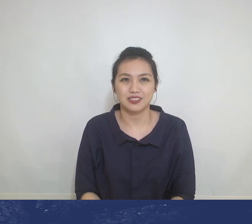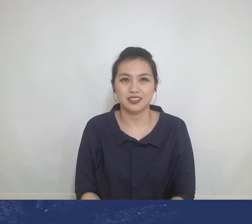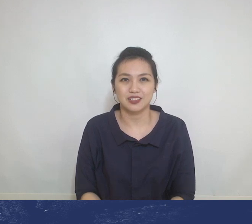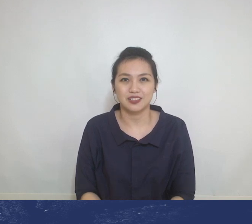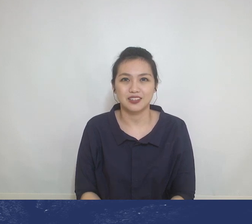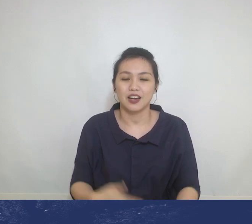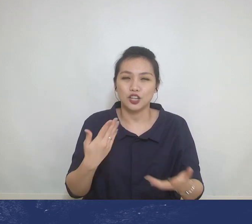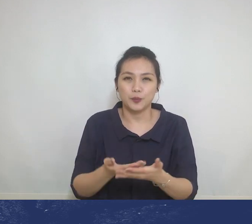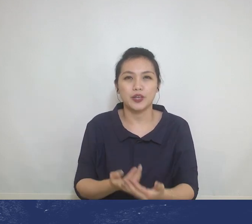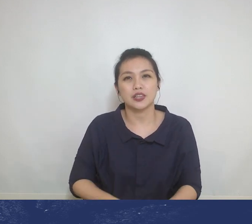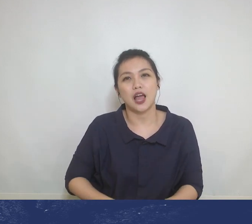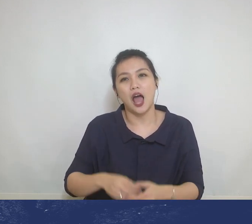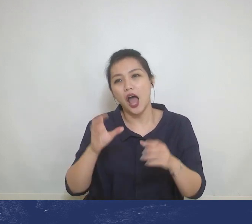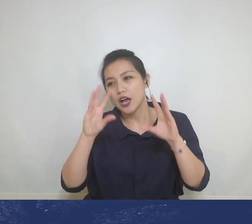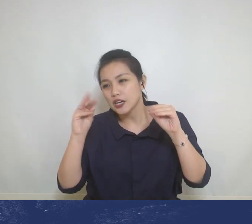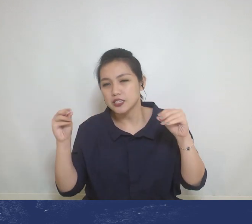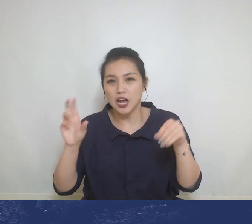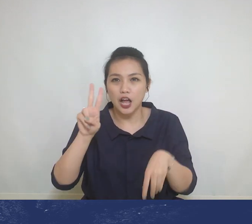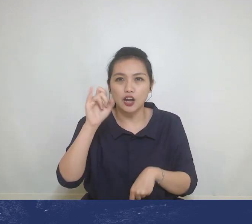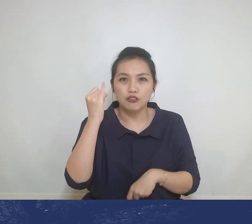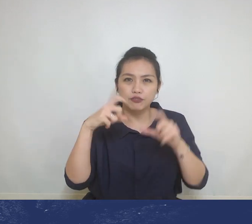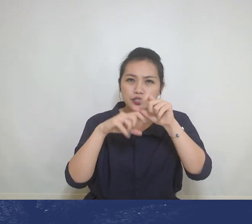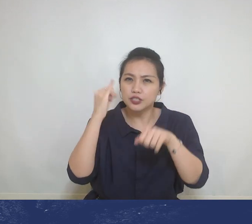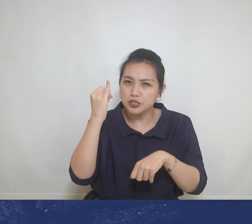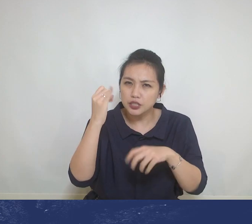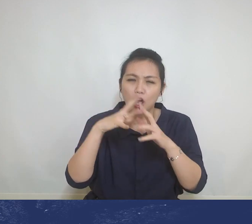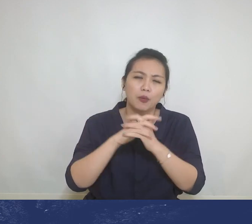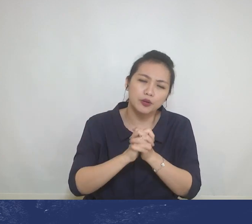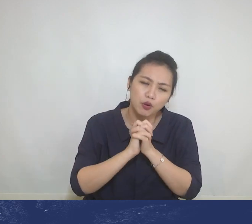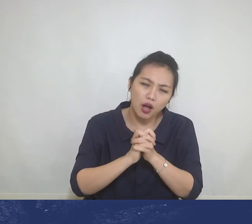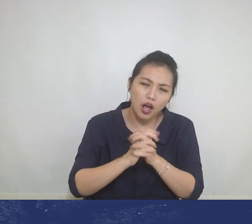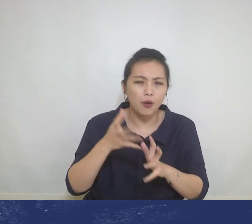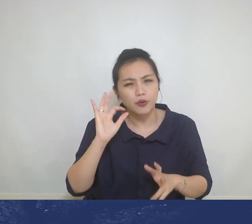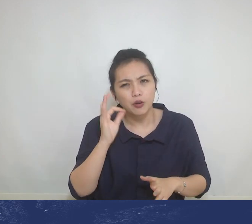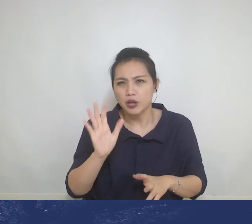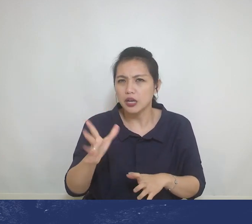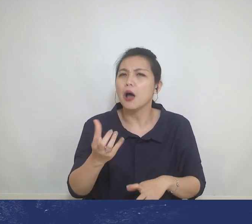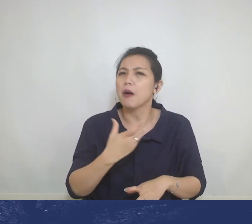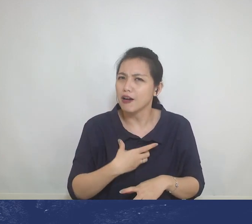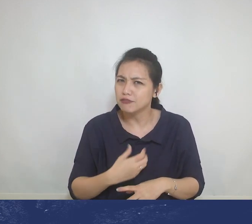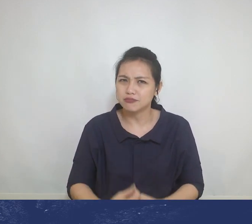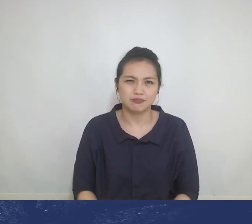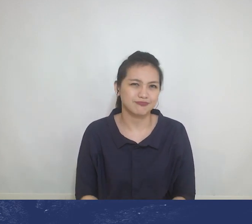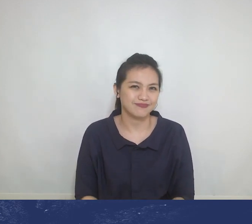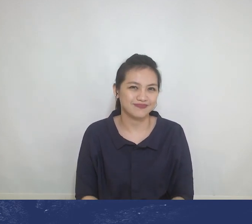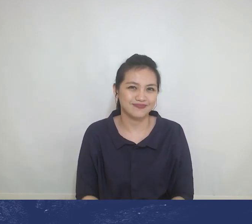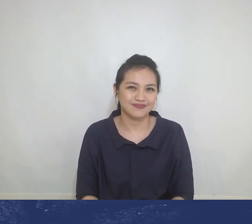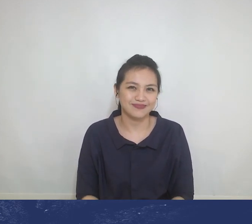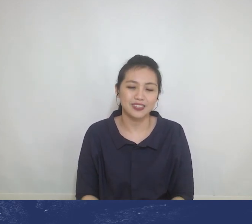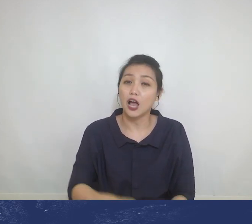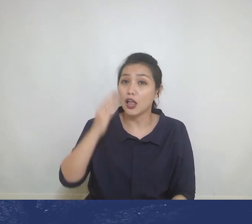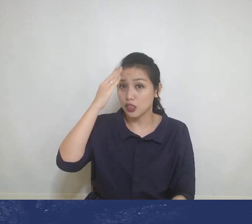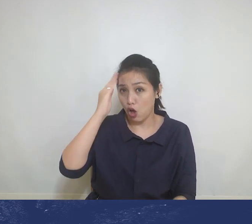populer. Disuruh kerjakan visi, disuruh mengampuni, disuruh berdoa itu enggak pernah populer. Tapi tahukah